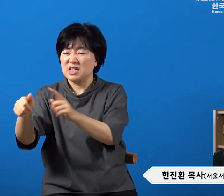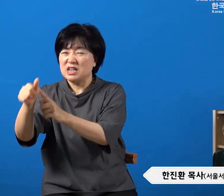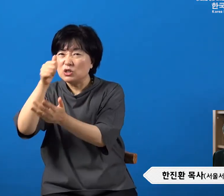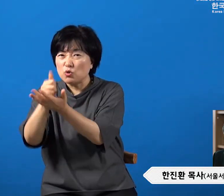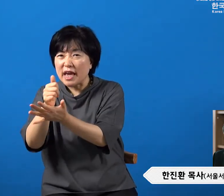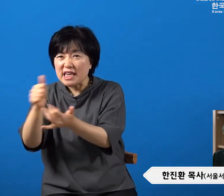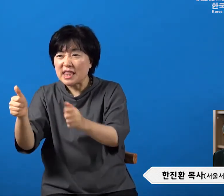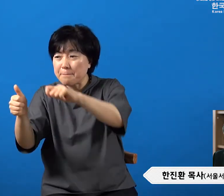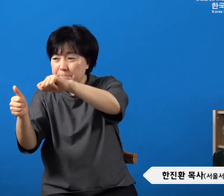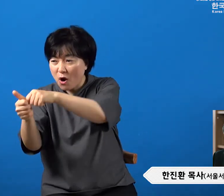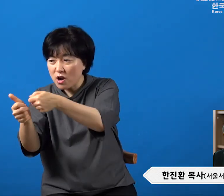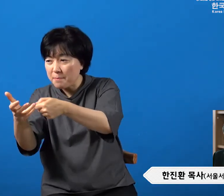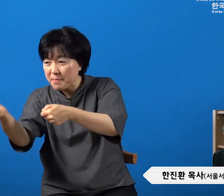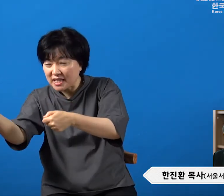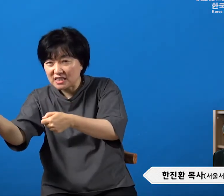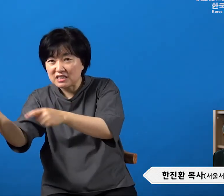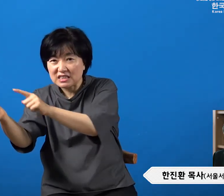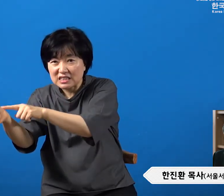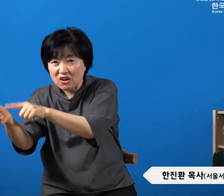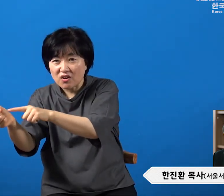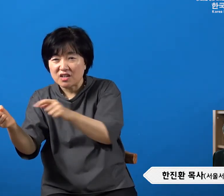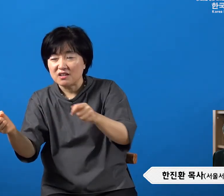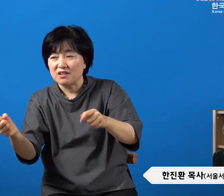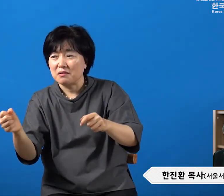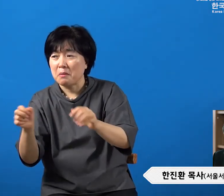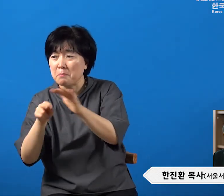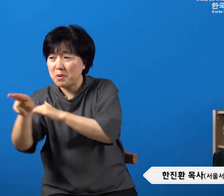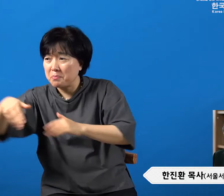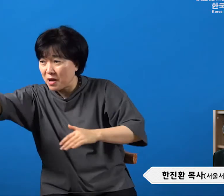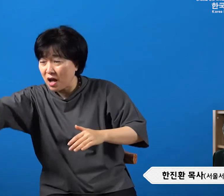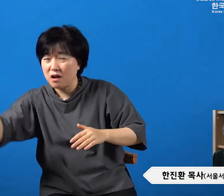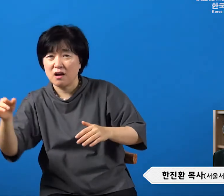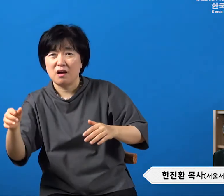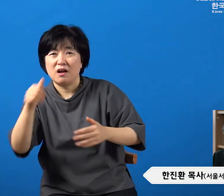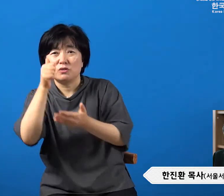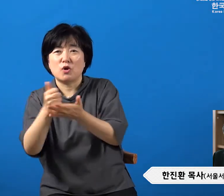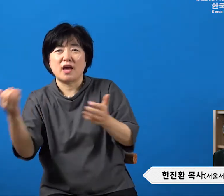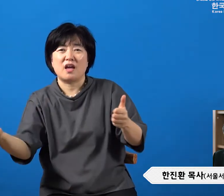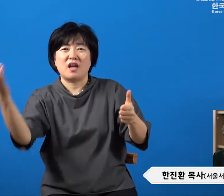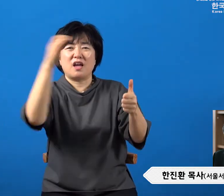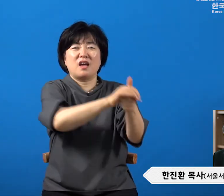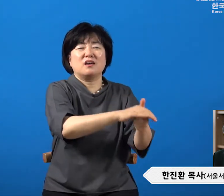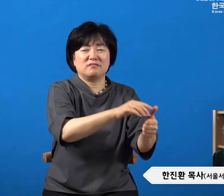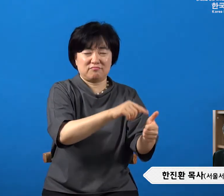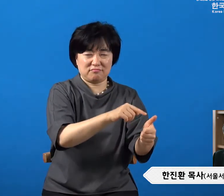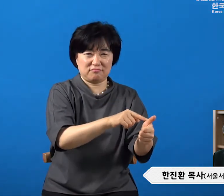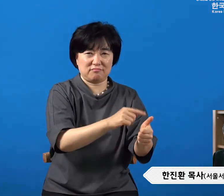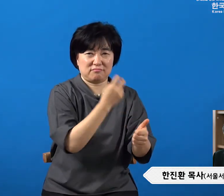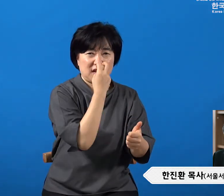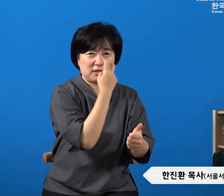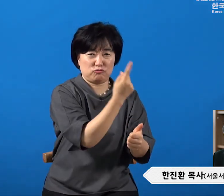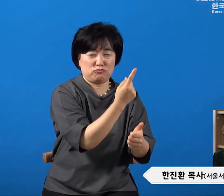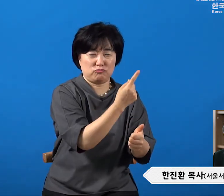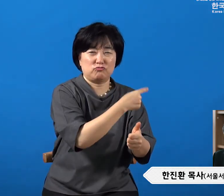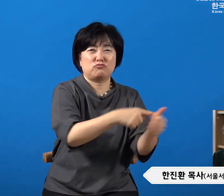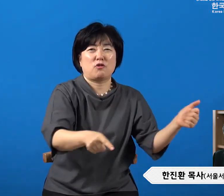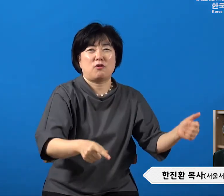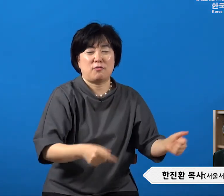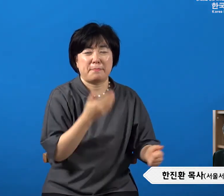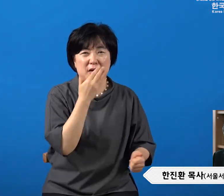받을 벌을 자기가 다 받아야 됩니다. 그러니까 간수는 어쩌면 그냥 죽을지도